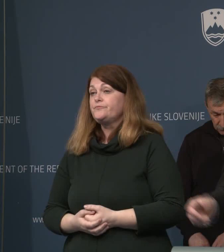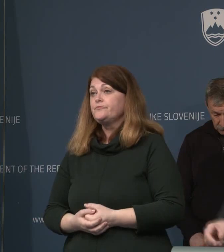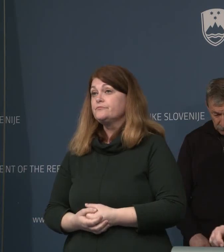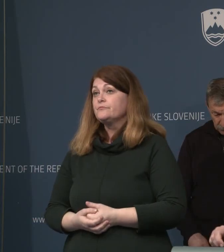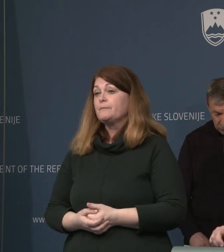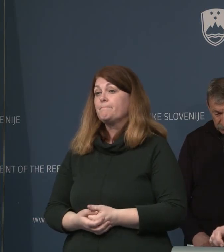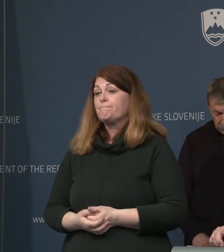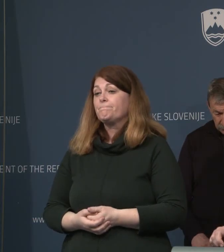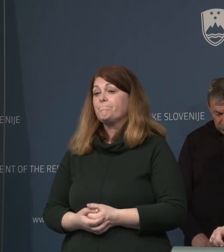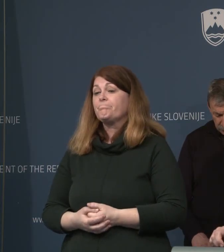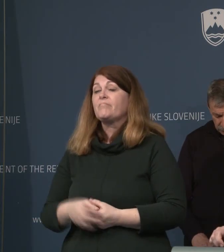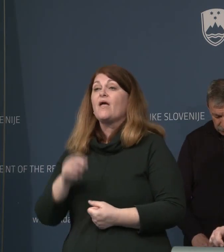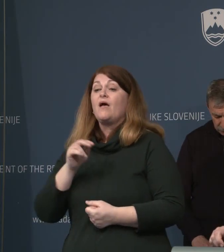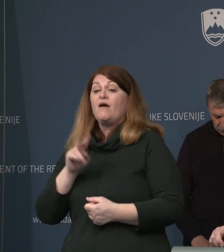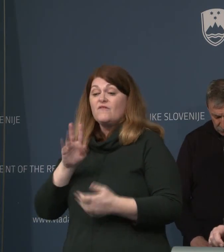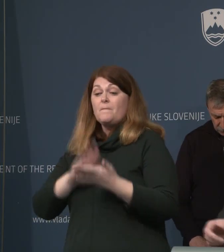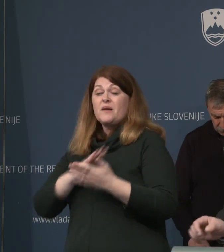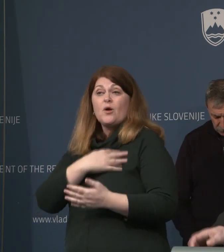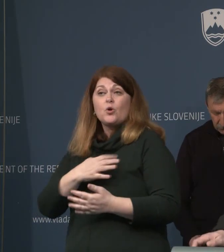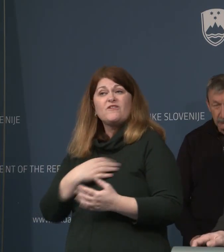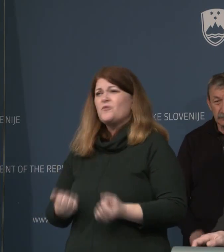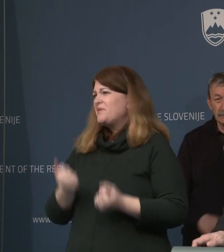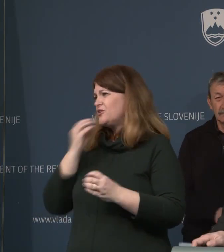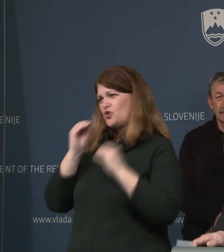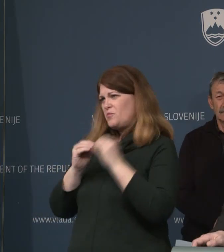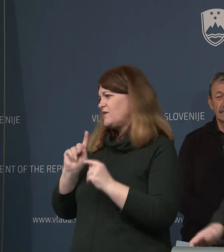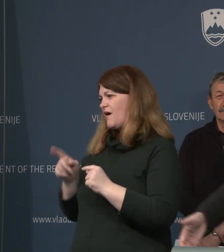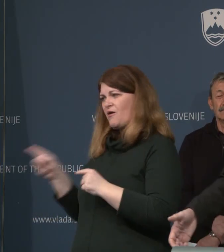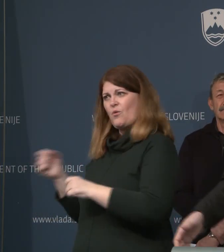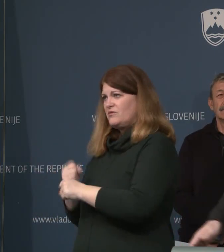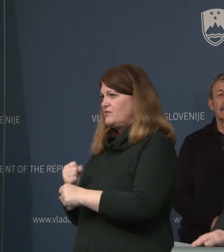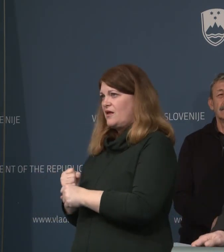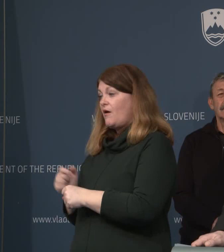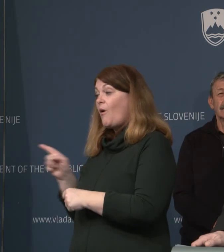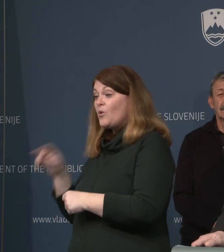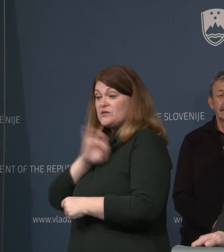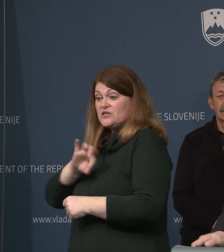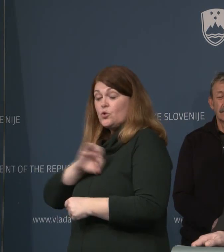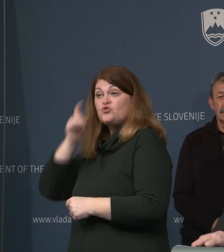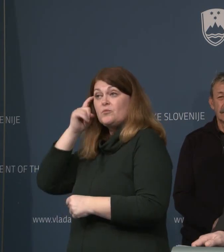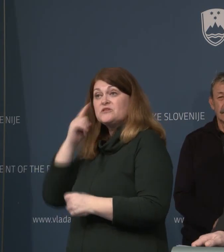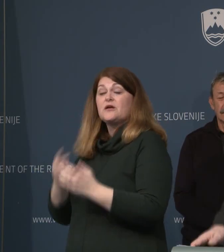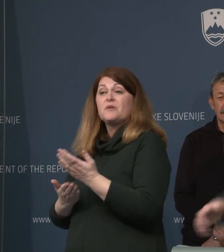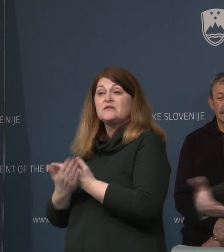Zdaj, v hrvaškem primeru pa težko komentiram njihove ukrepe. Oni pač so dolžni poskrbeti